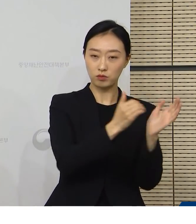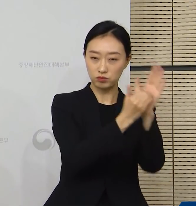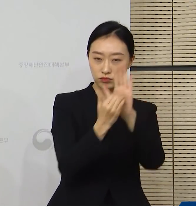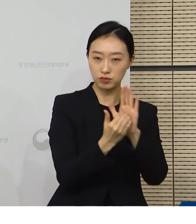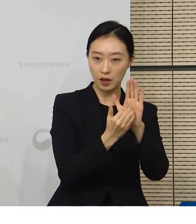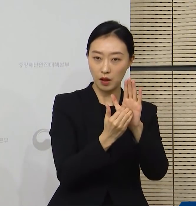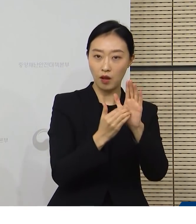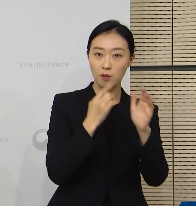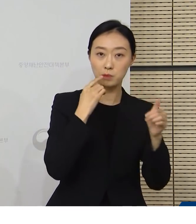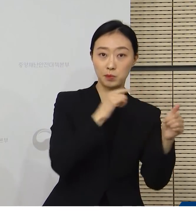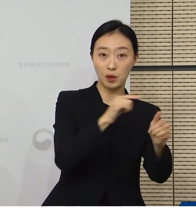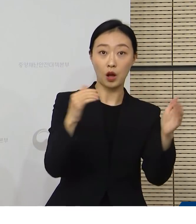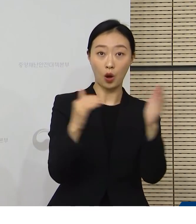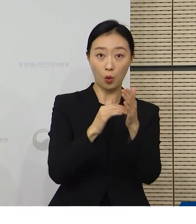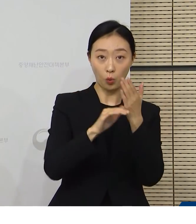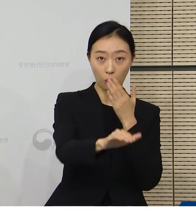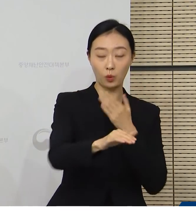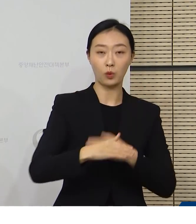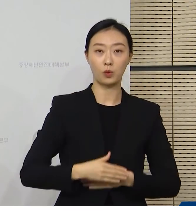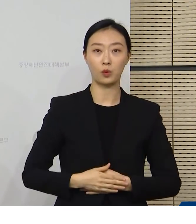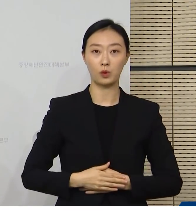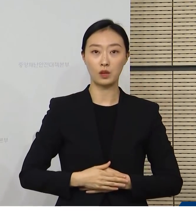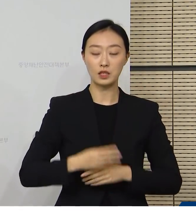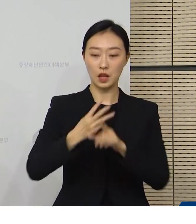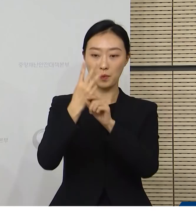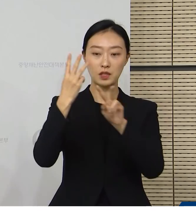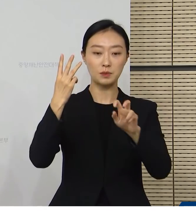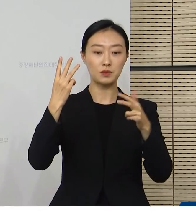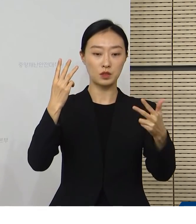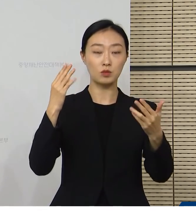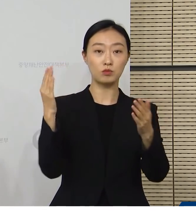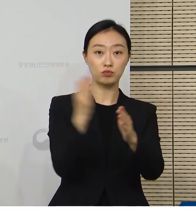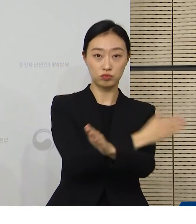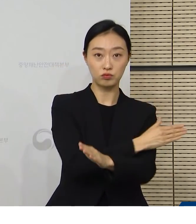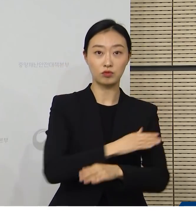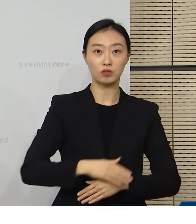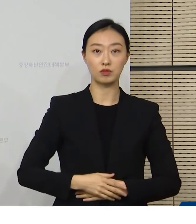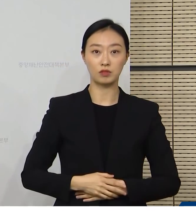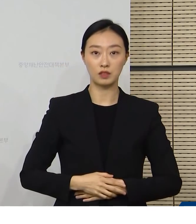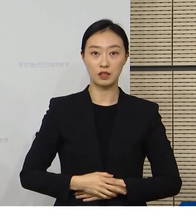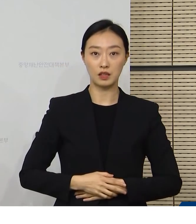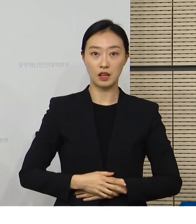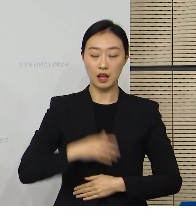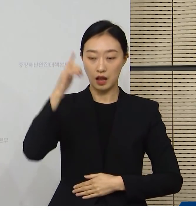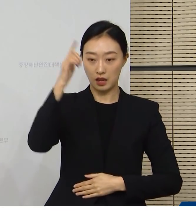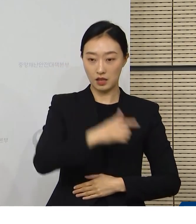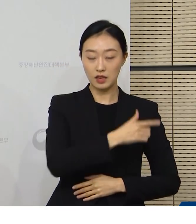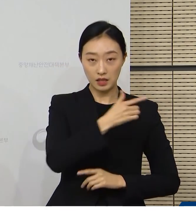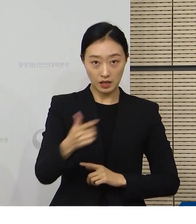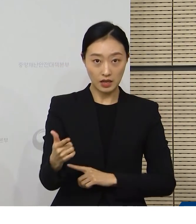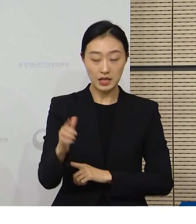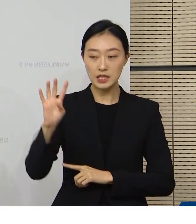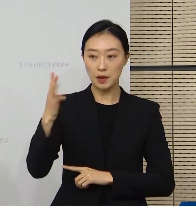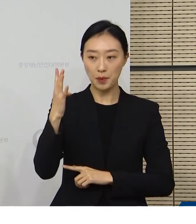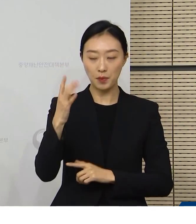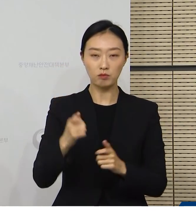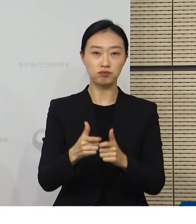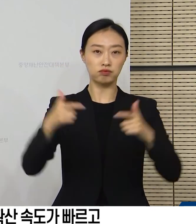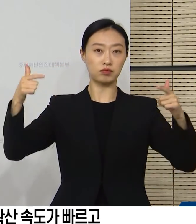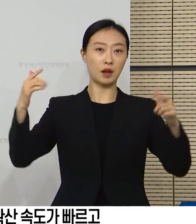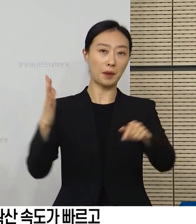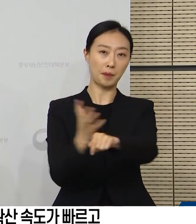이후 3월 27일부터 대구의 확진 환자 발생은 1일 400명 이상으로 크게